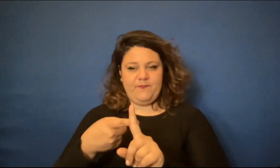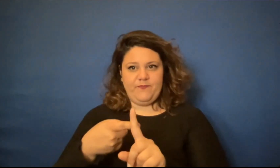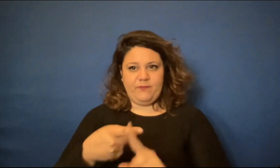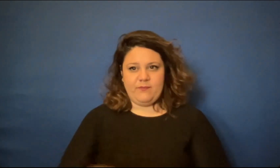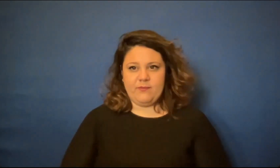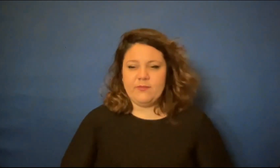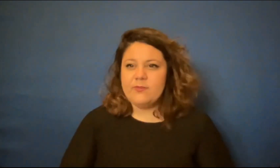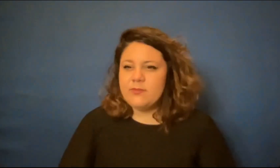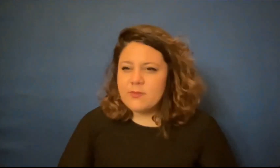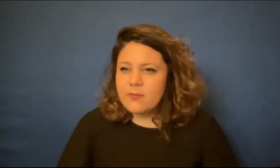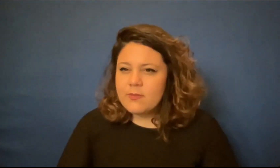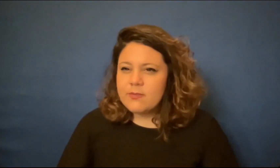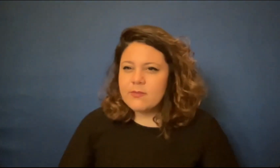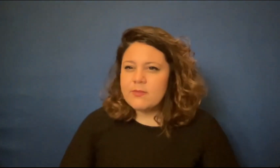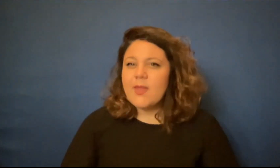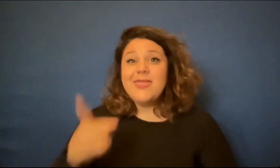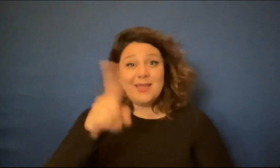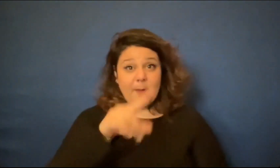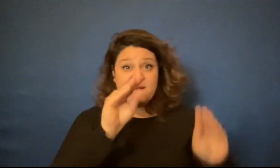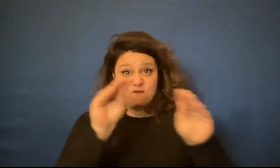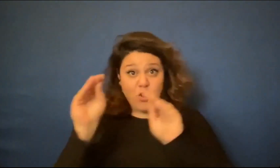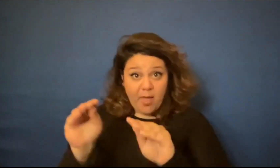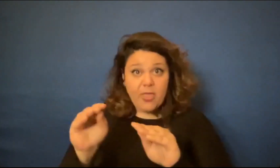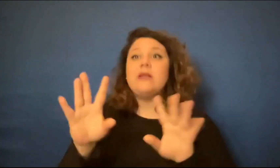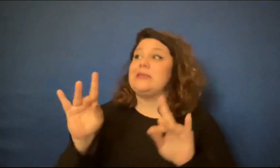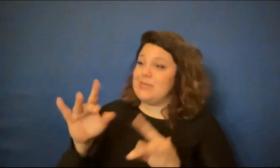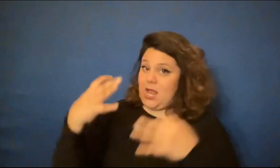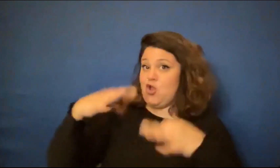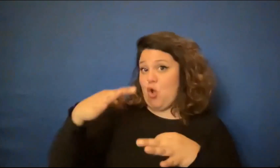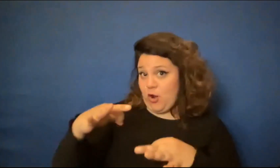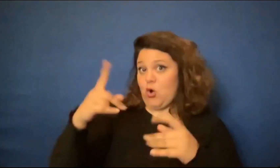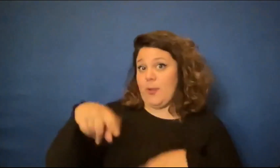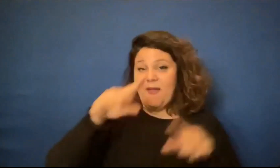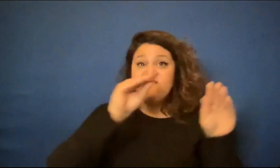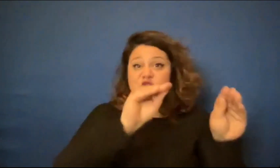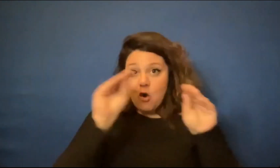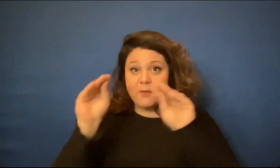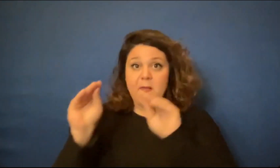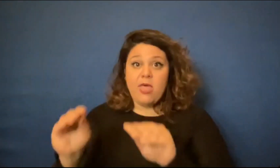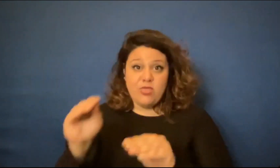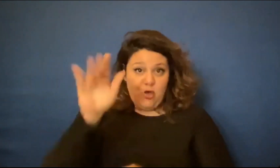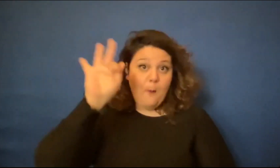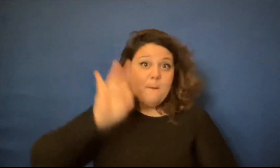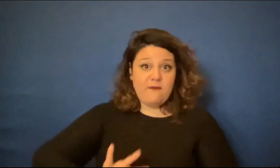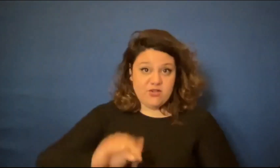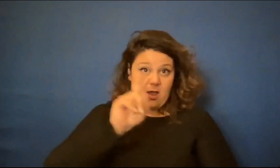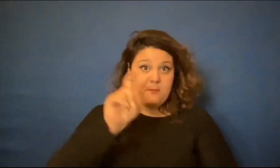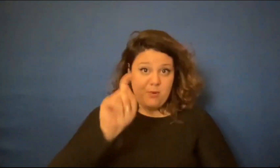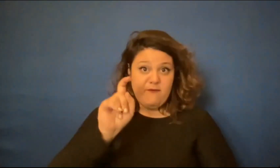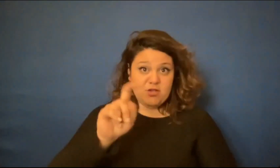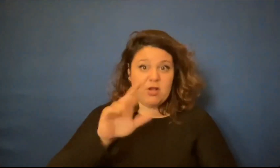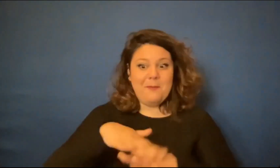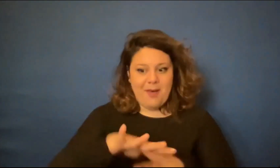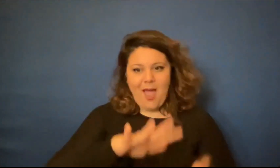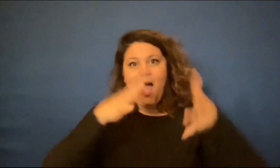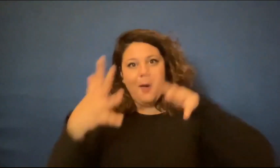formación también, lógicamente, ¿no? Lógicamente iba aquí ahora y lógicamente que se les forme para que puedan aplicarlo